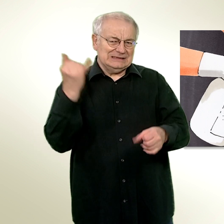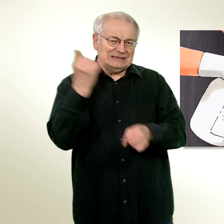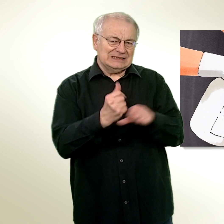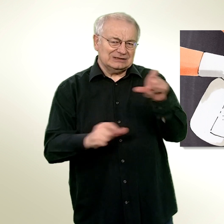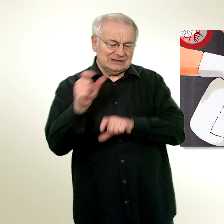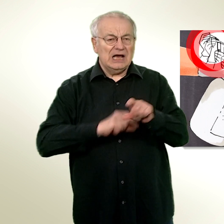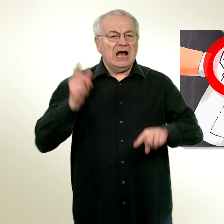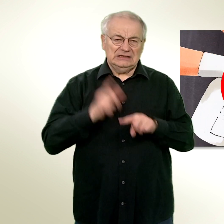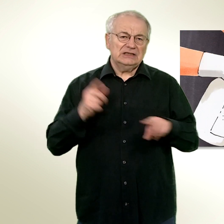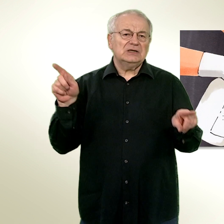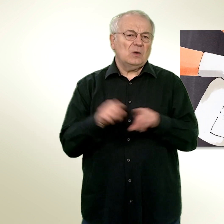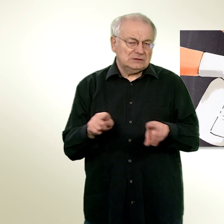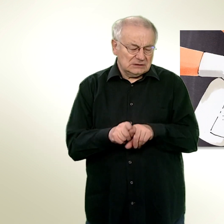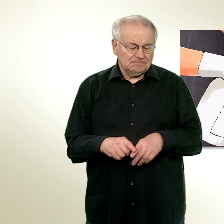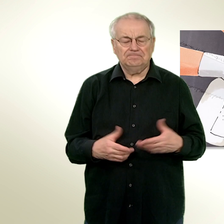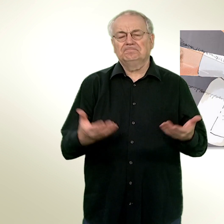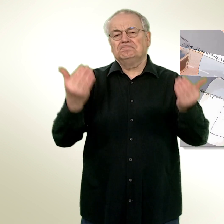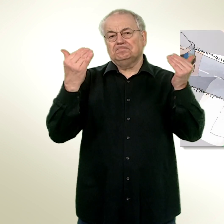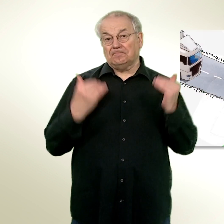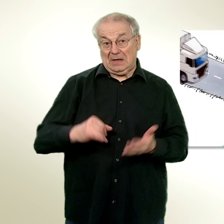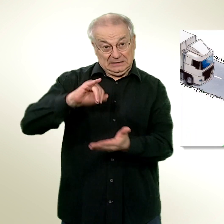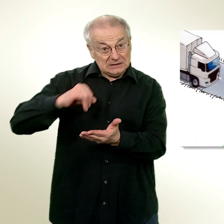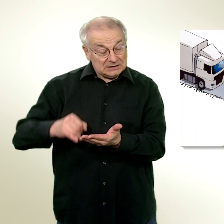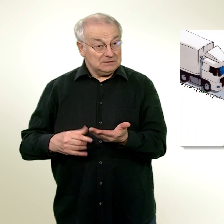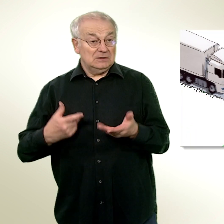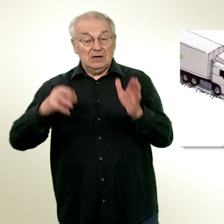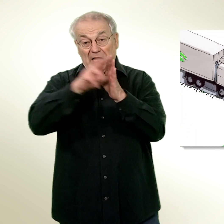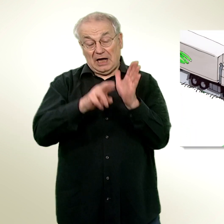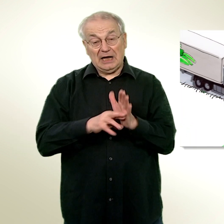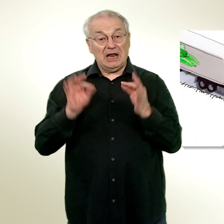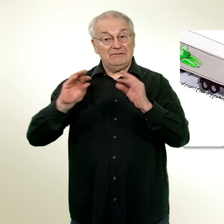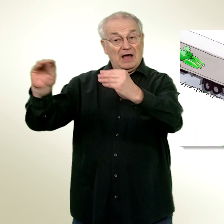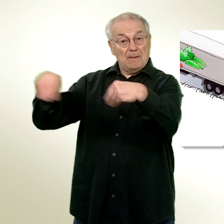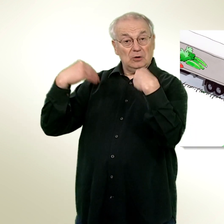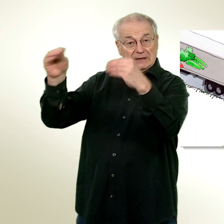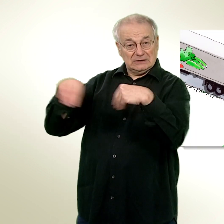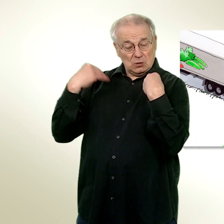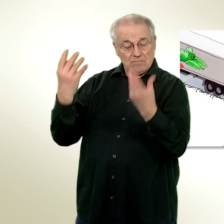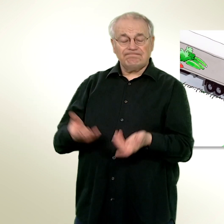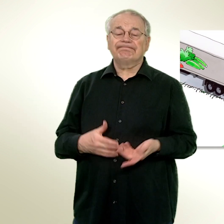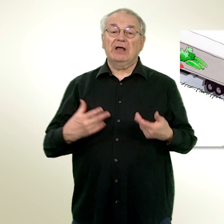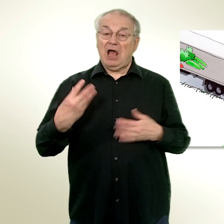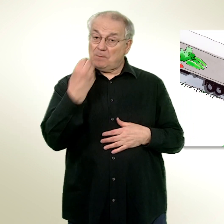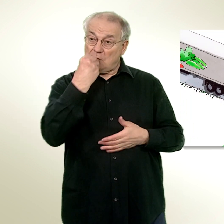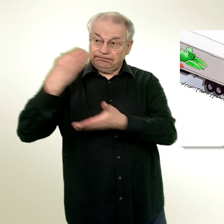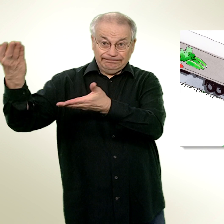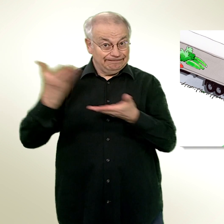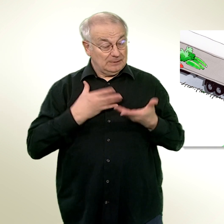donc interdits. L'initiative prévoit également des règles concernant les importations. Les denrées alimentaires produites à l'aide